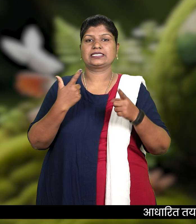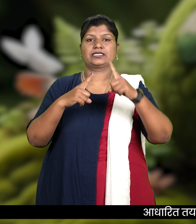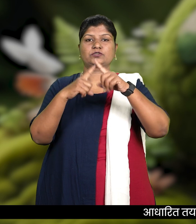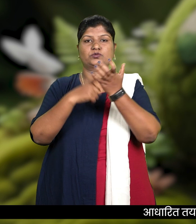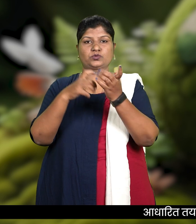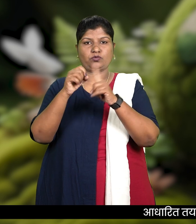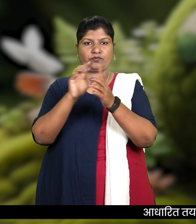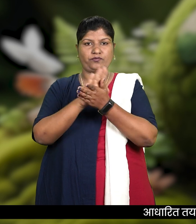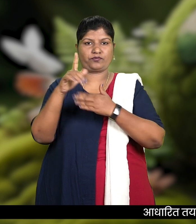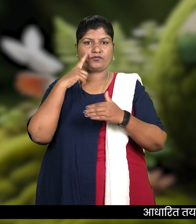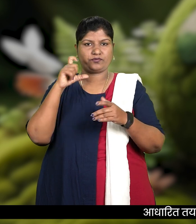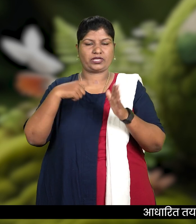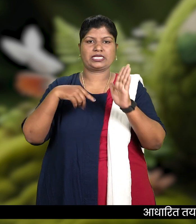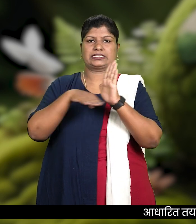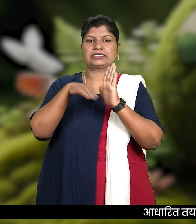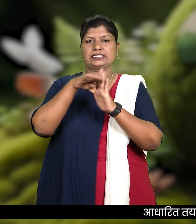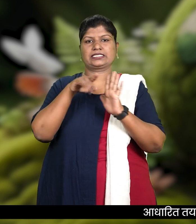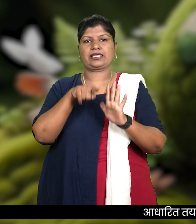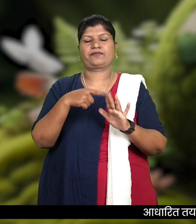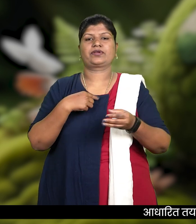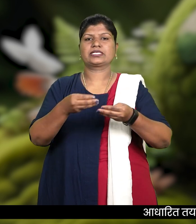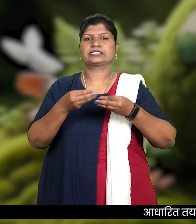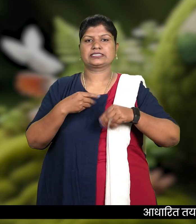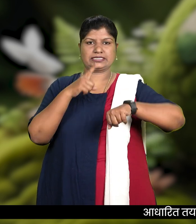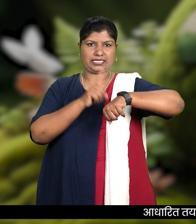आधारित तयार केलेल्या पिरामिडला संख्यांचा पिरामिड असे म्हणतात.